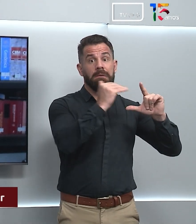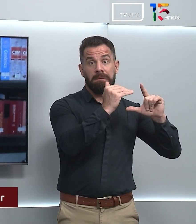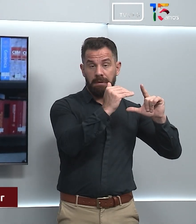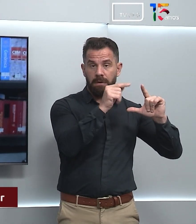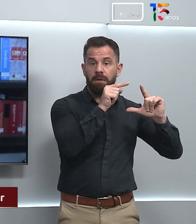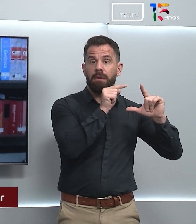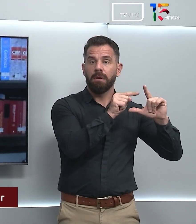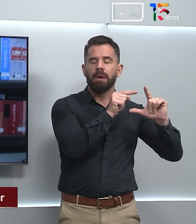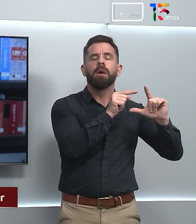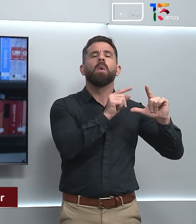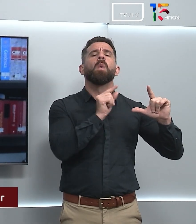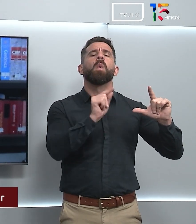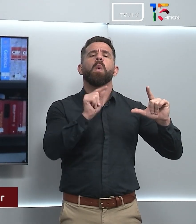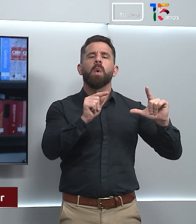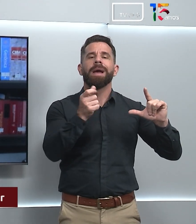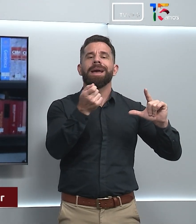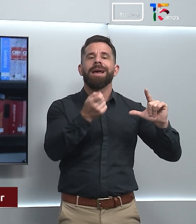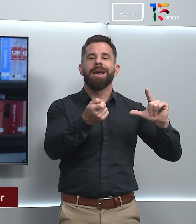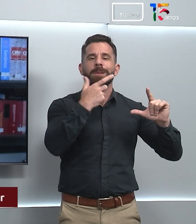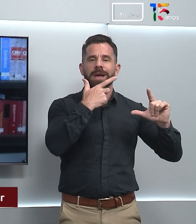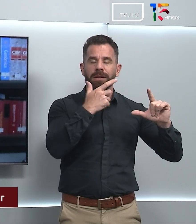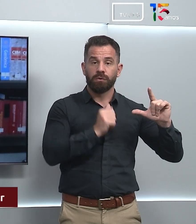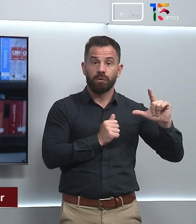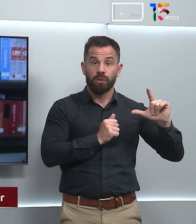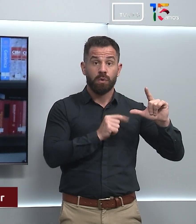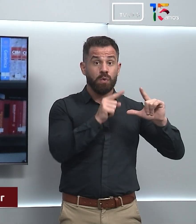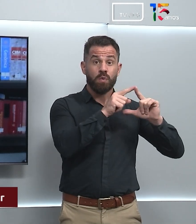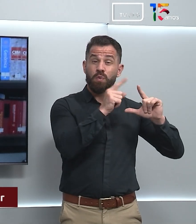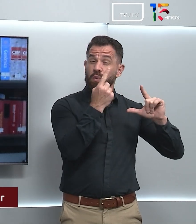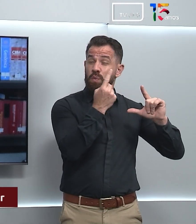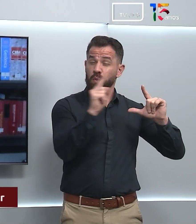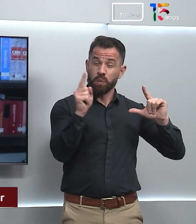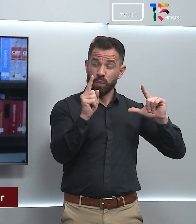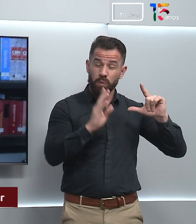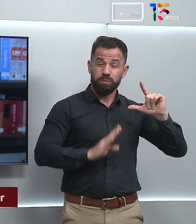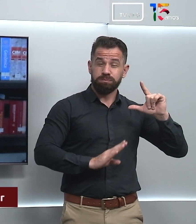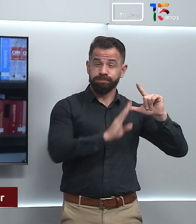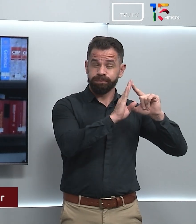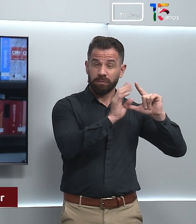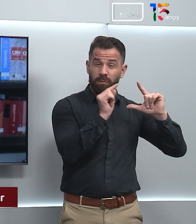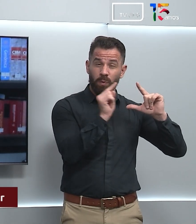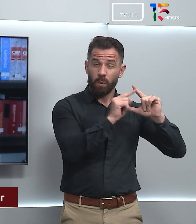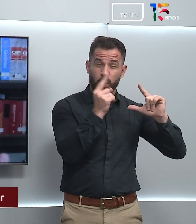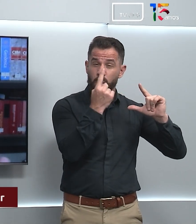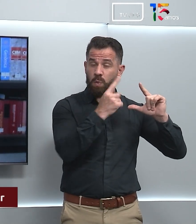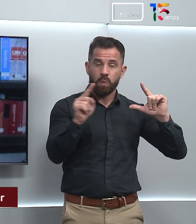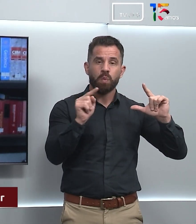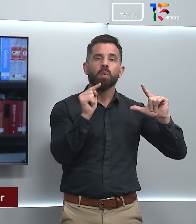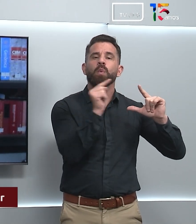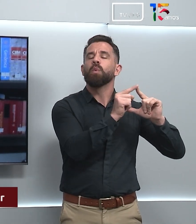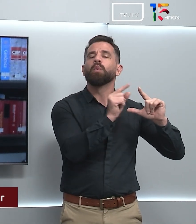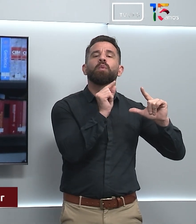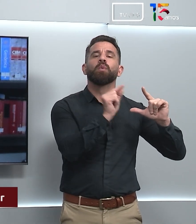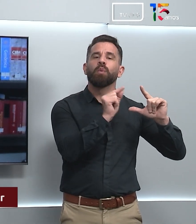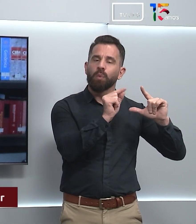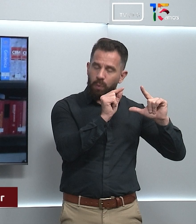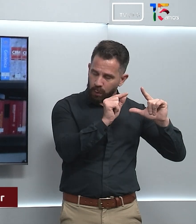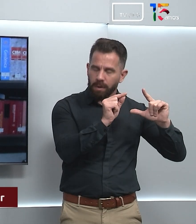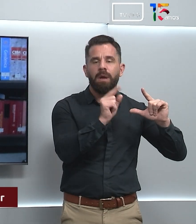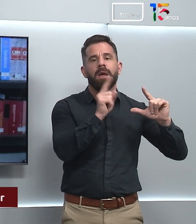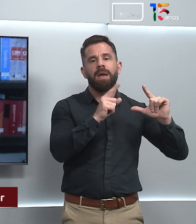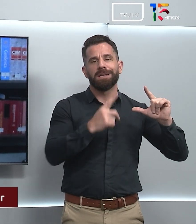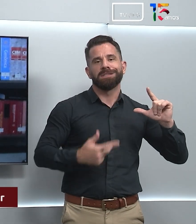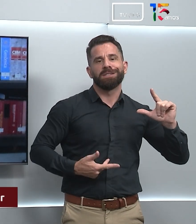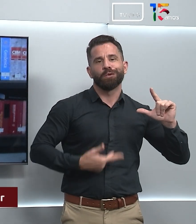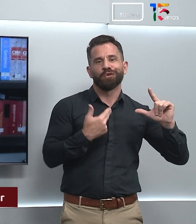patamar, que são medicamentos. E, finalmente, lá no ápice da pirâmide, é que existe a tal da cirurgia